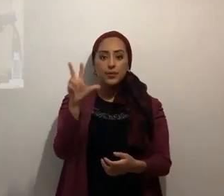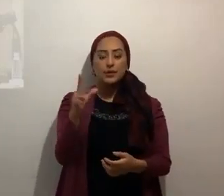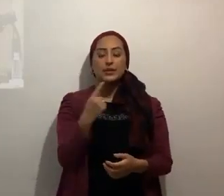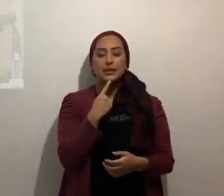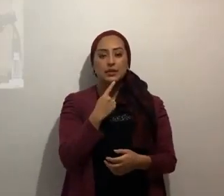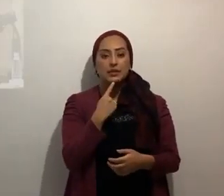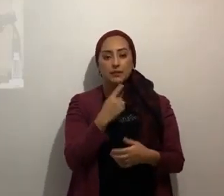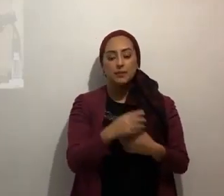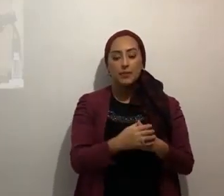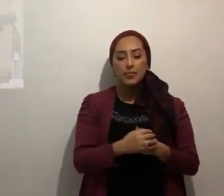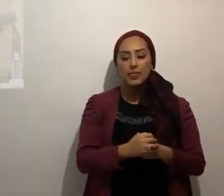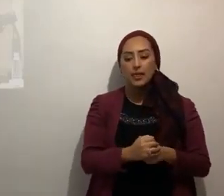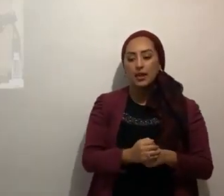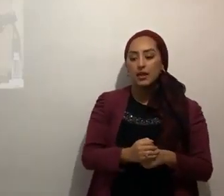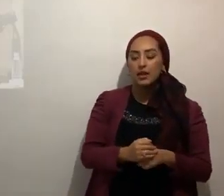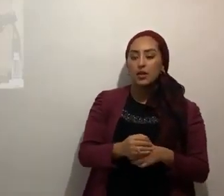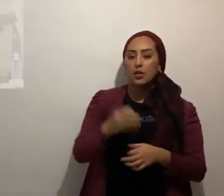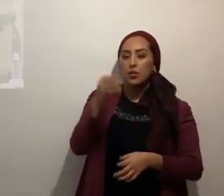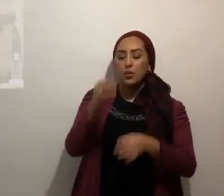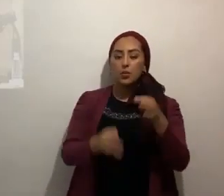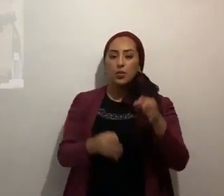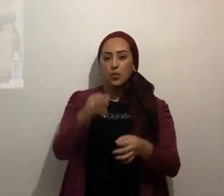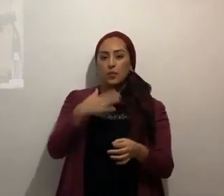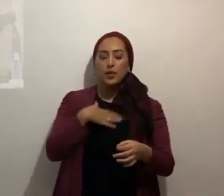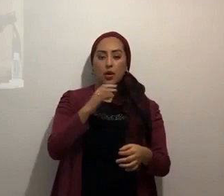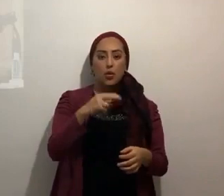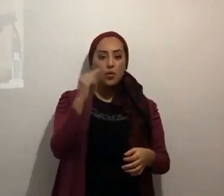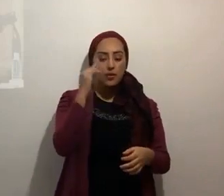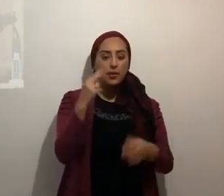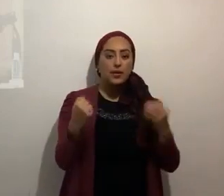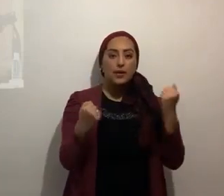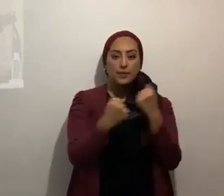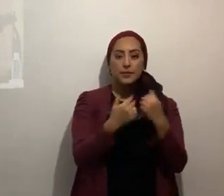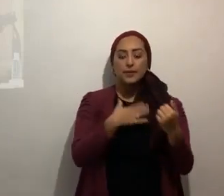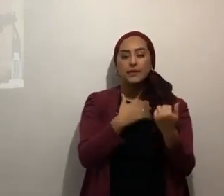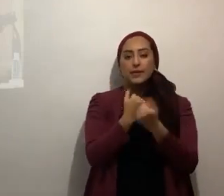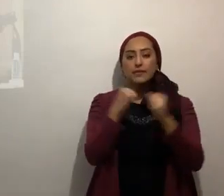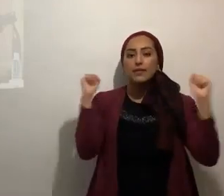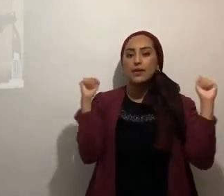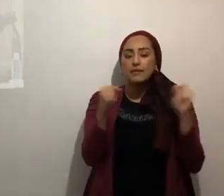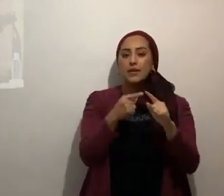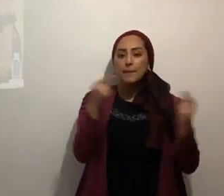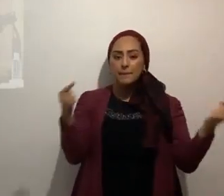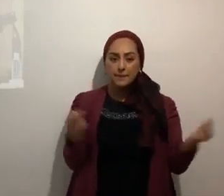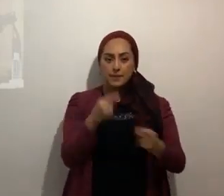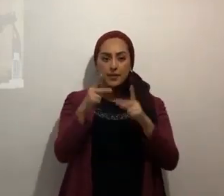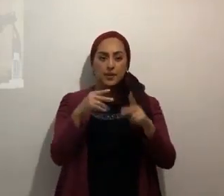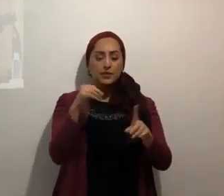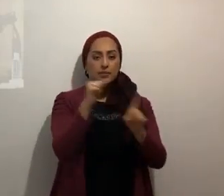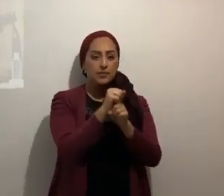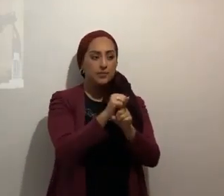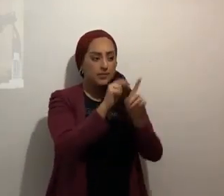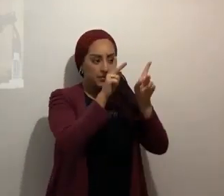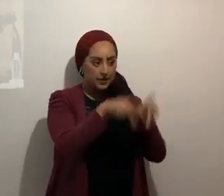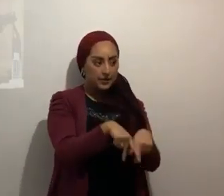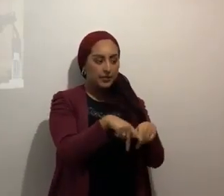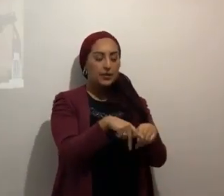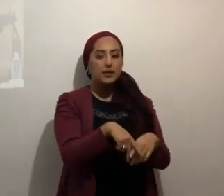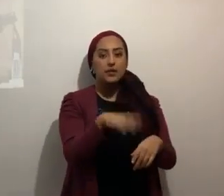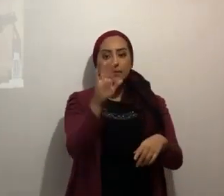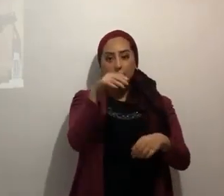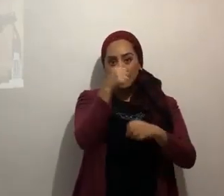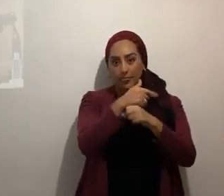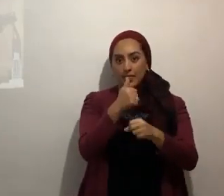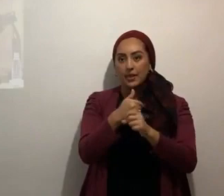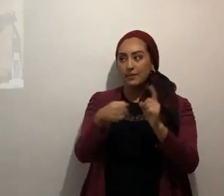así: Júzgame, oh Yahweh, defiende mi causa, líbrame de gente impía y del hombre engañoso e inicuo. Amados,